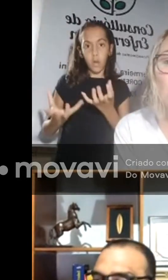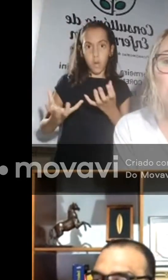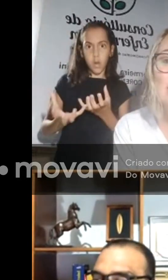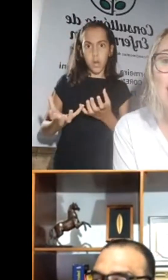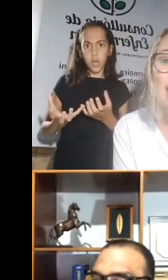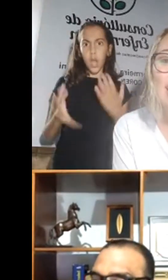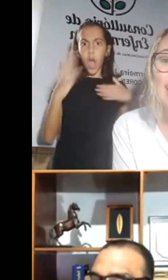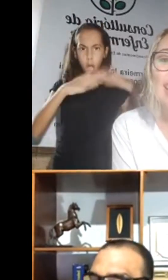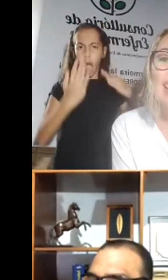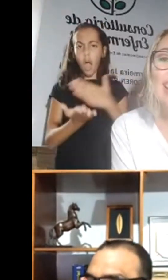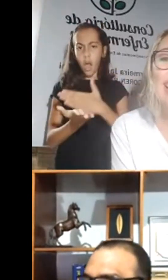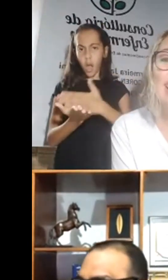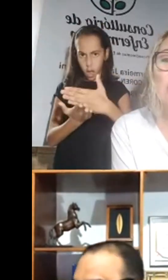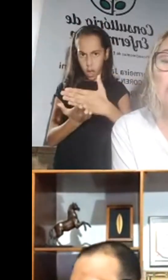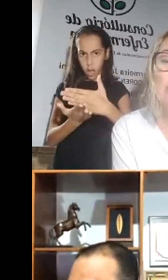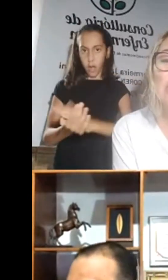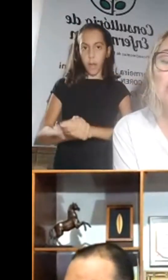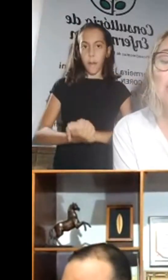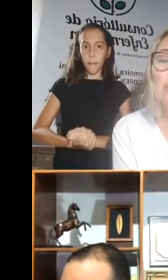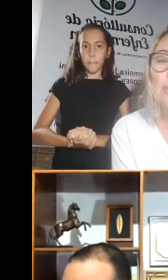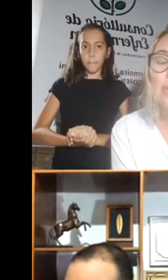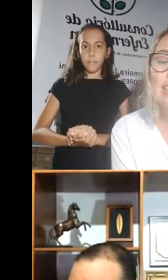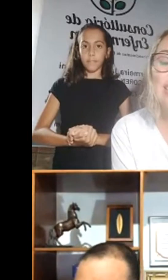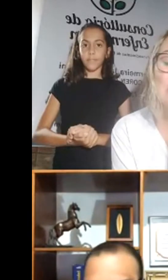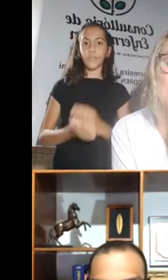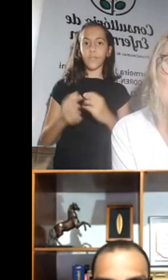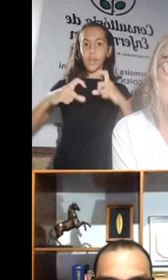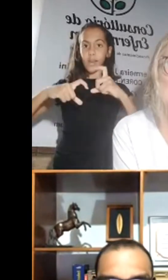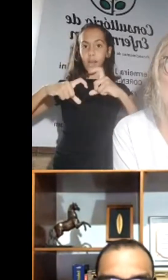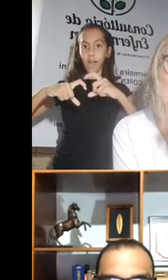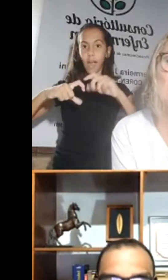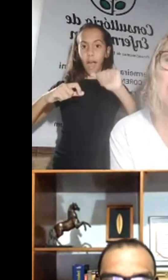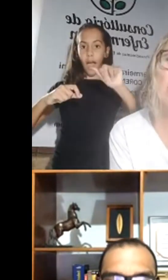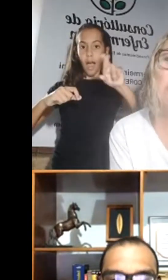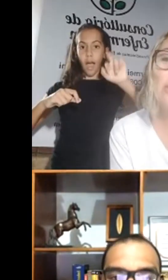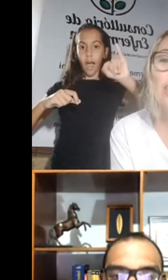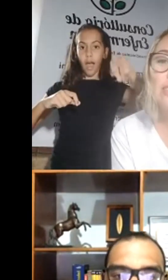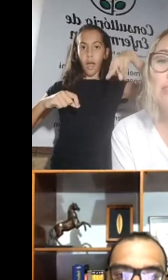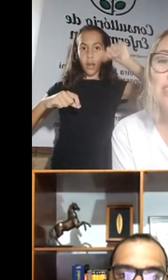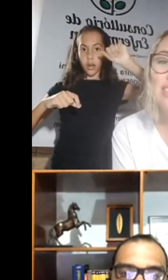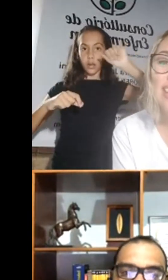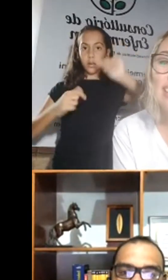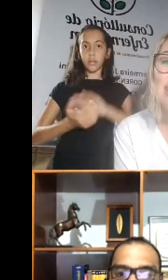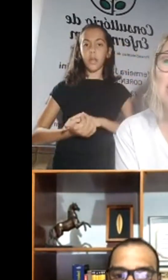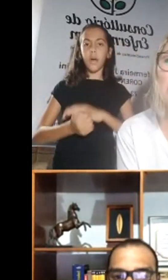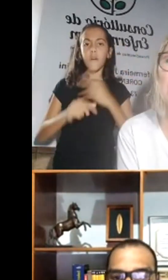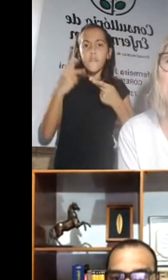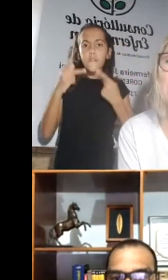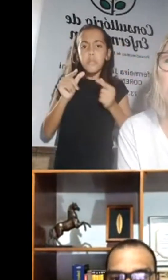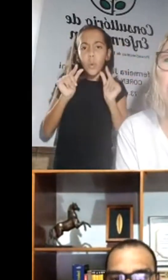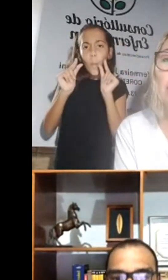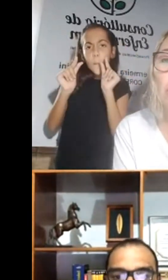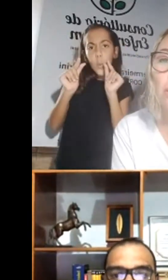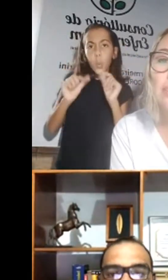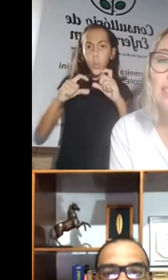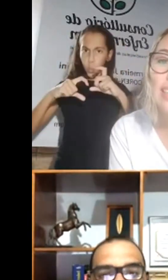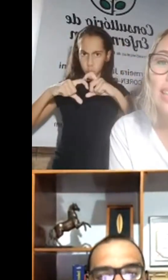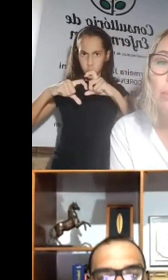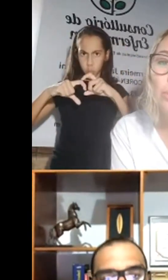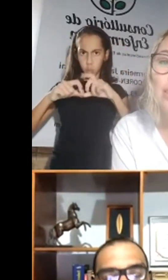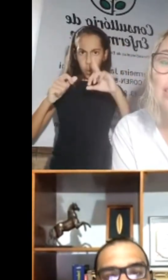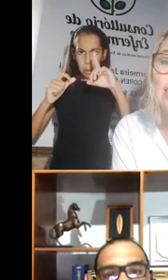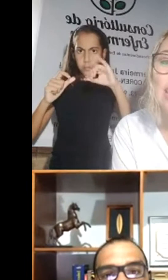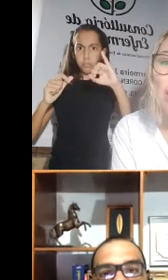gente começar, como eu fiz com a doutora da semana passada, falar um pouquinho de você, se apresente para nós. Aqui